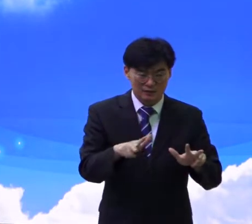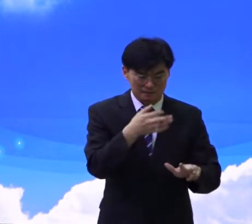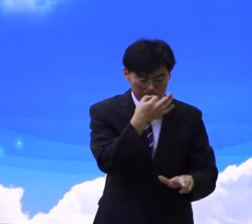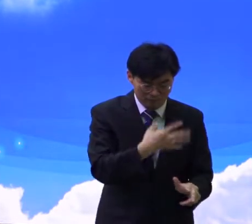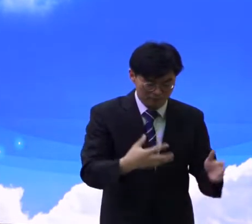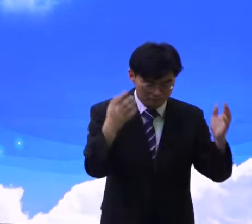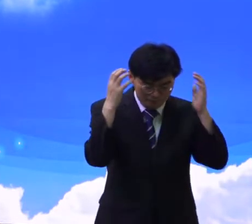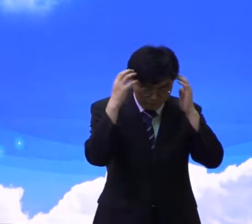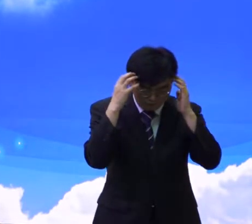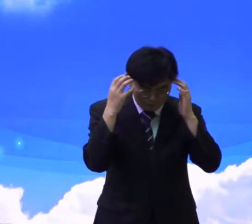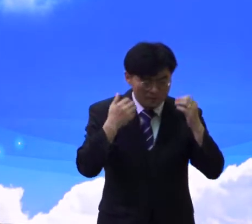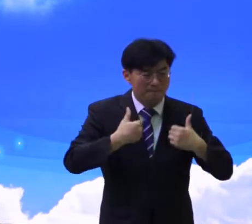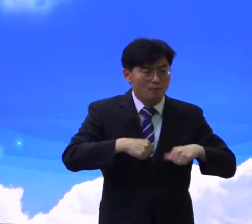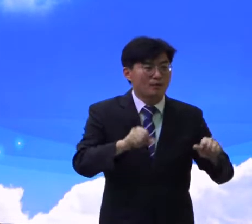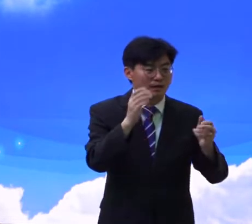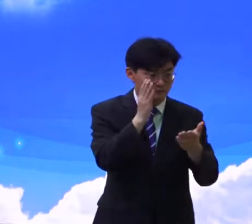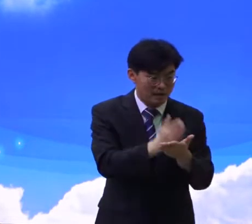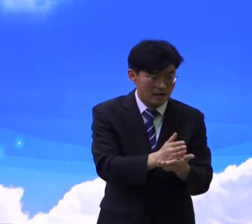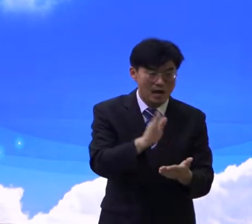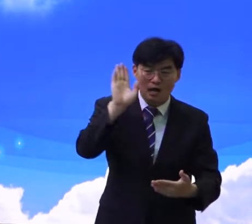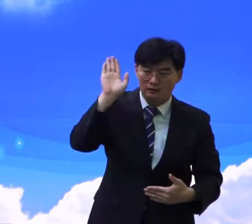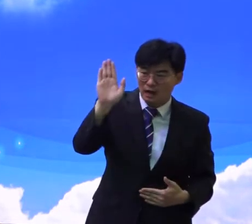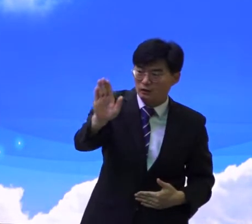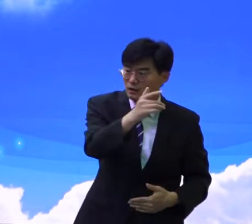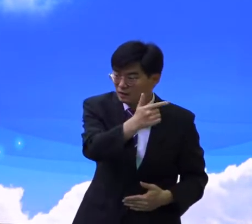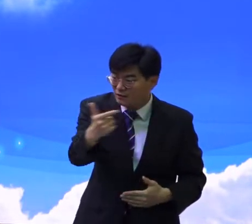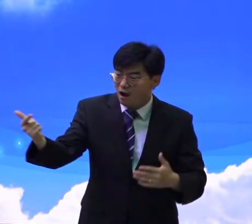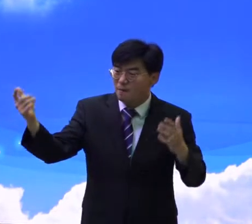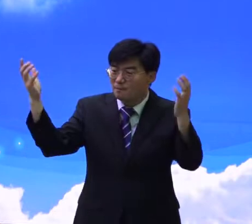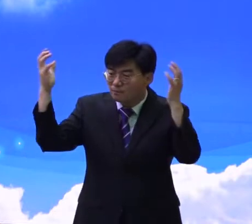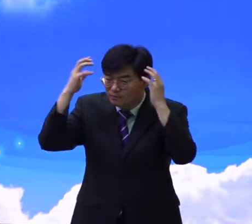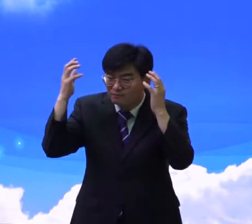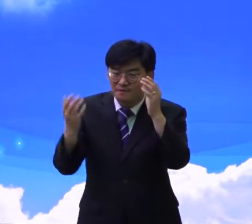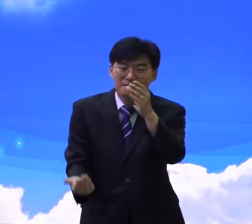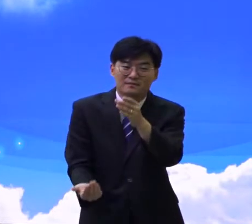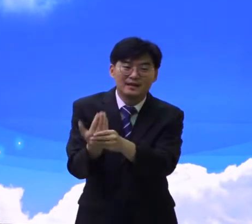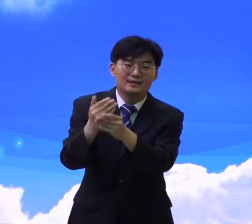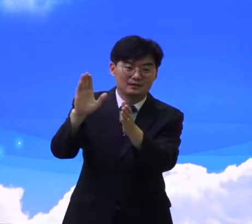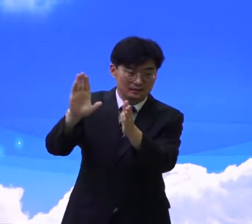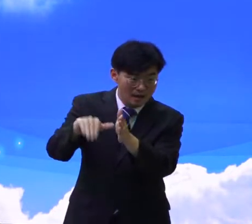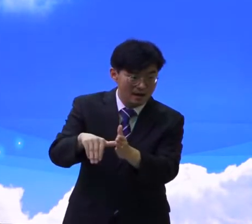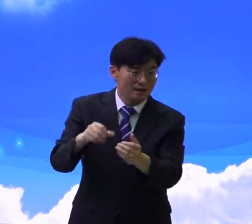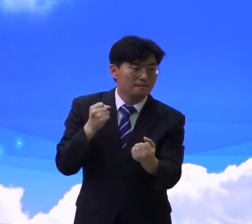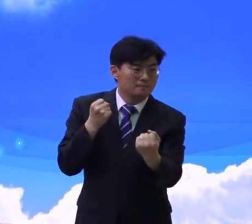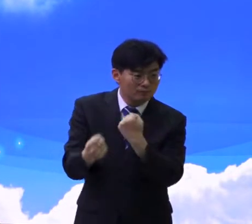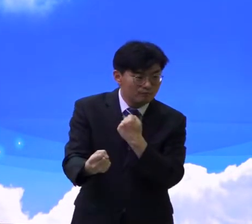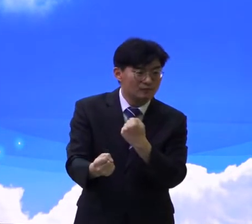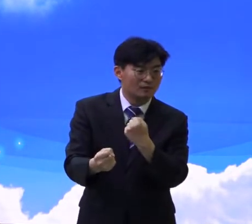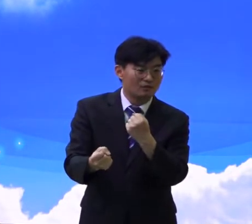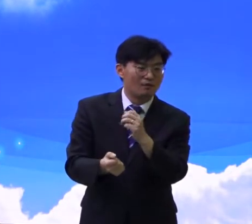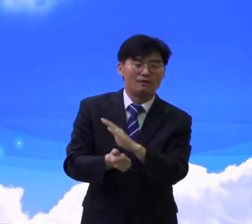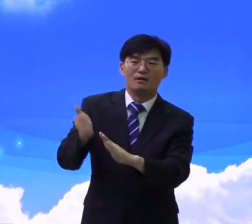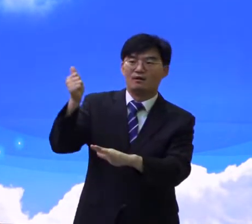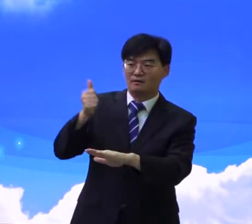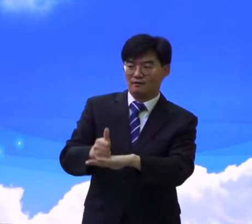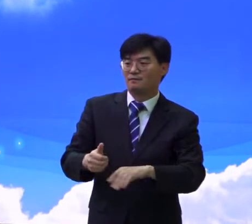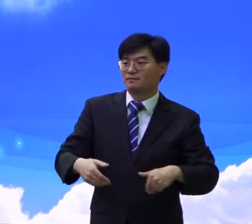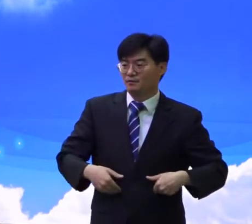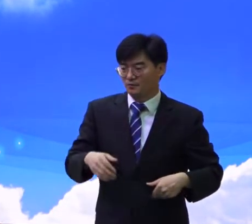쉼없이 몰아치는 세상의 세파 속에서도 하나님의 능력으로 그 세파를, 그 고난을 뚫고